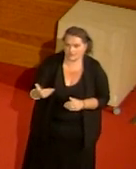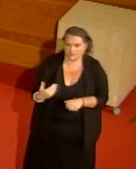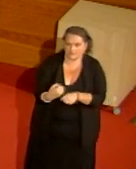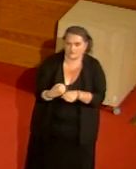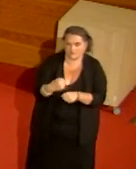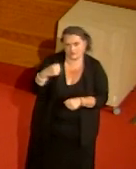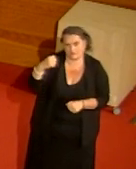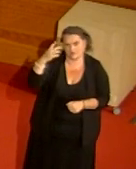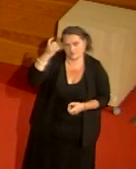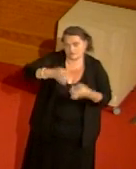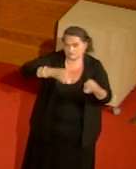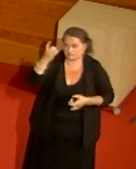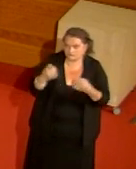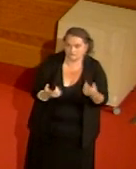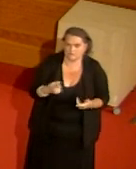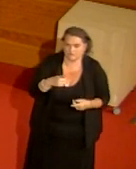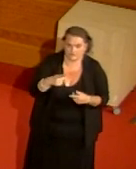creativo en la era digital